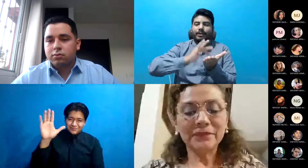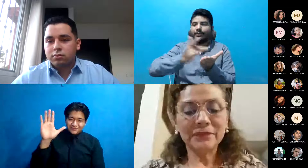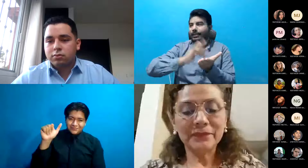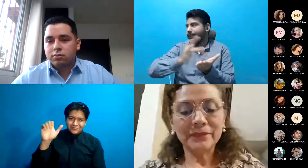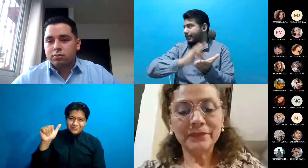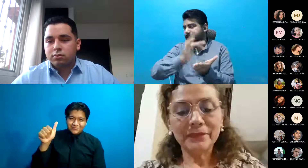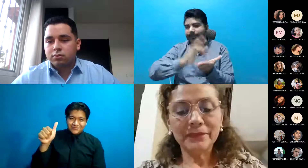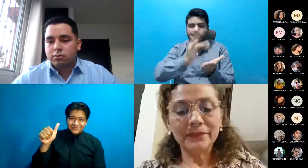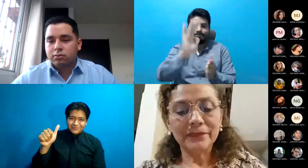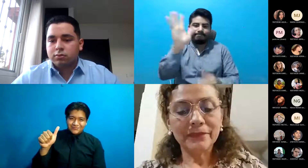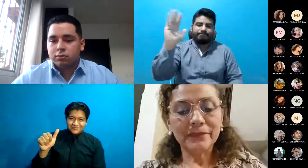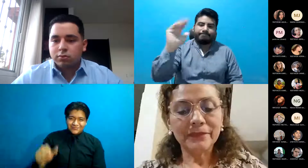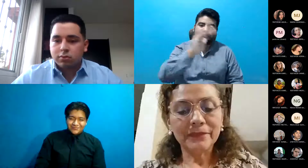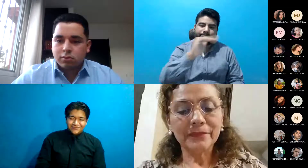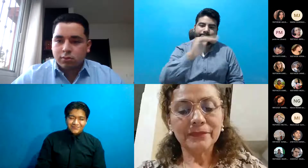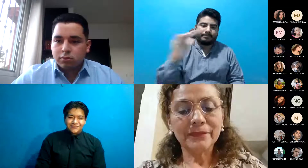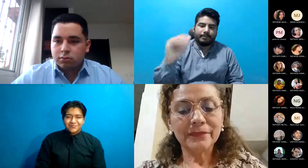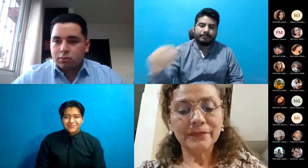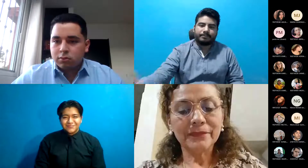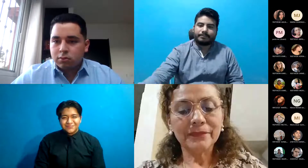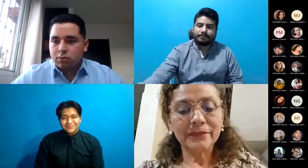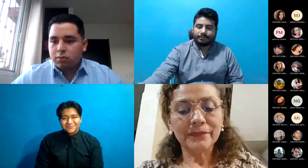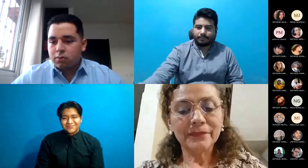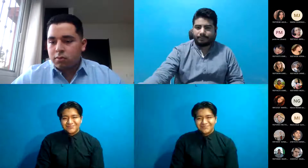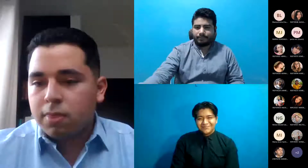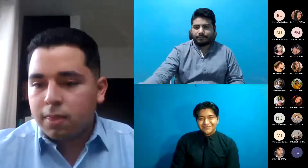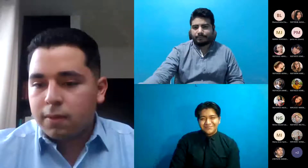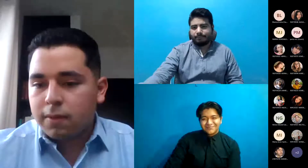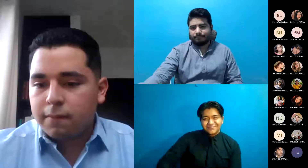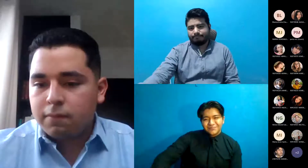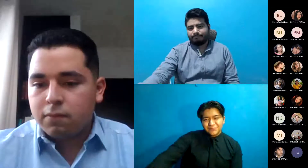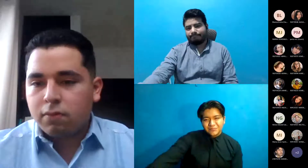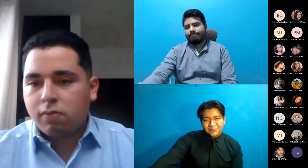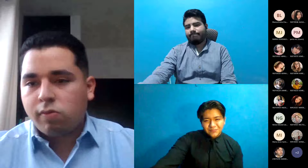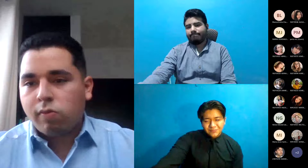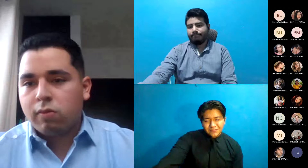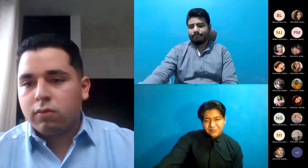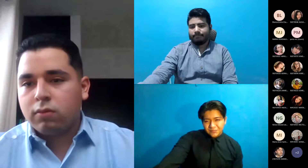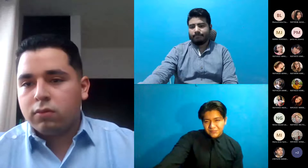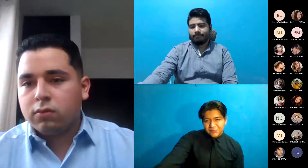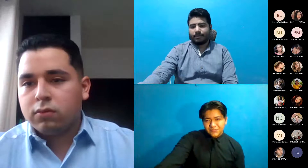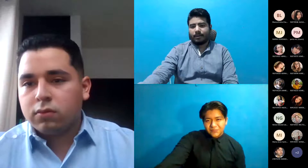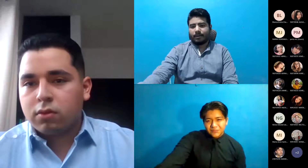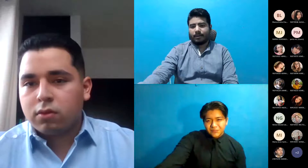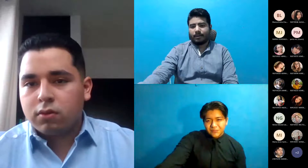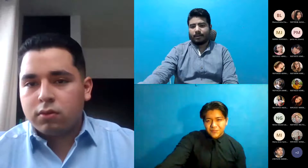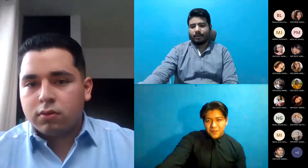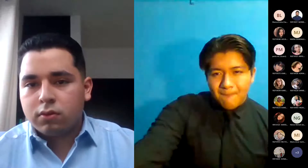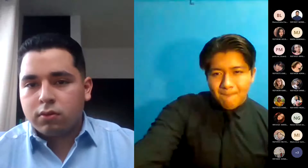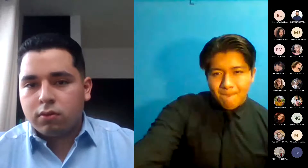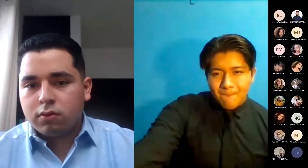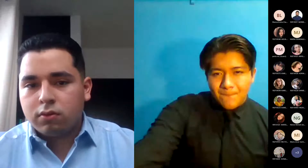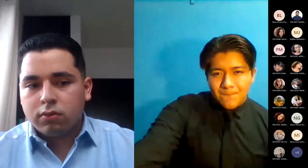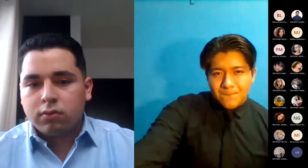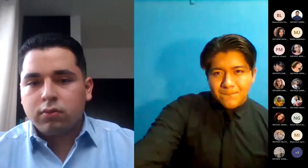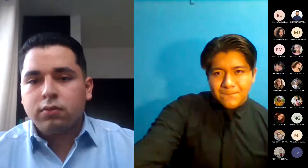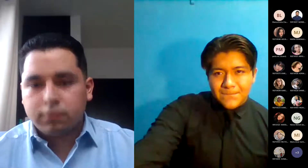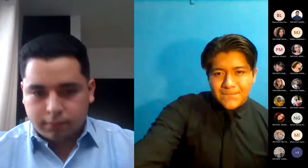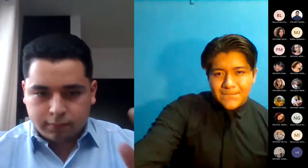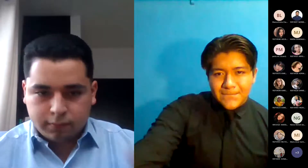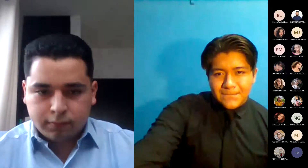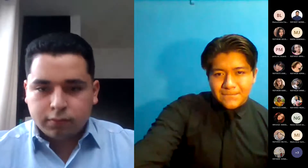Gracias. Hasta luego.